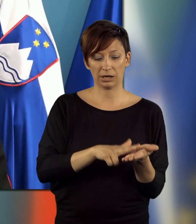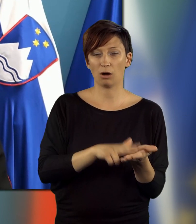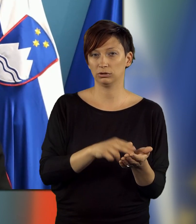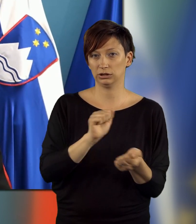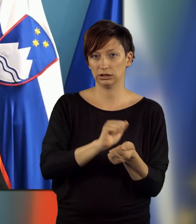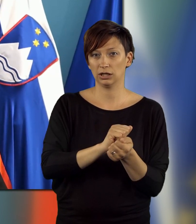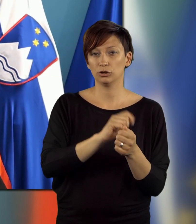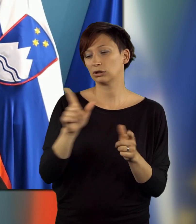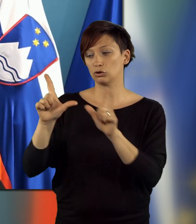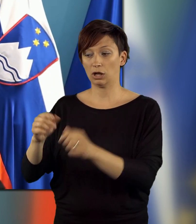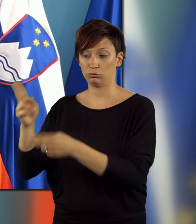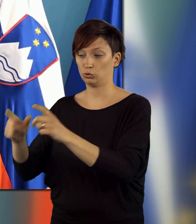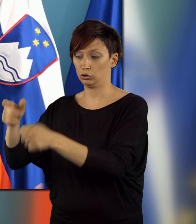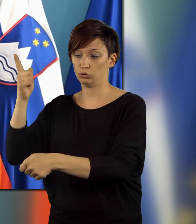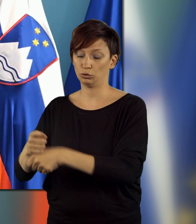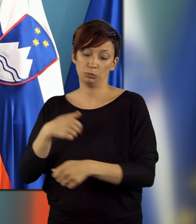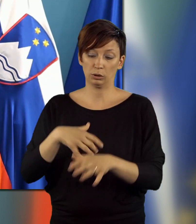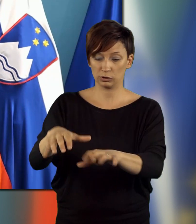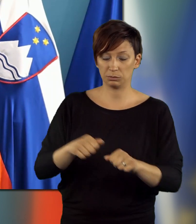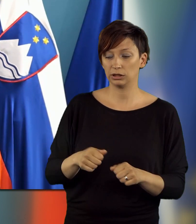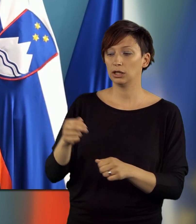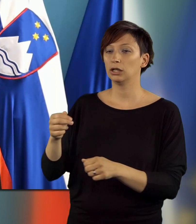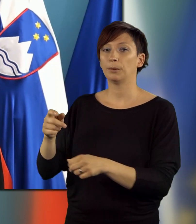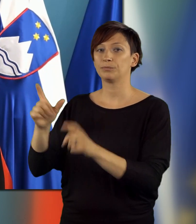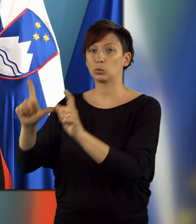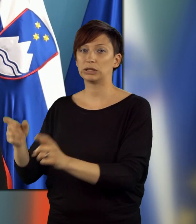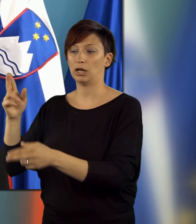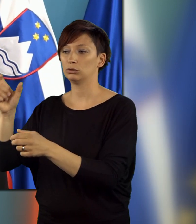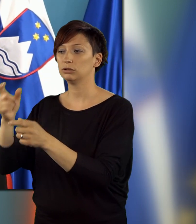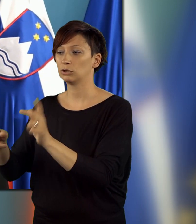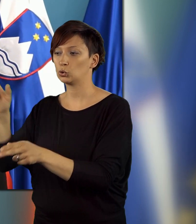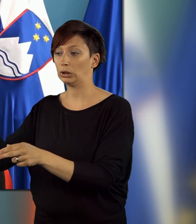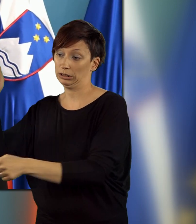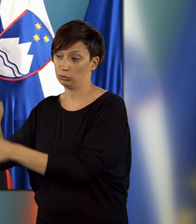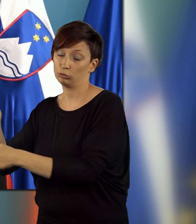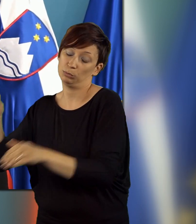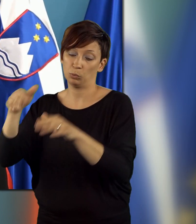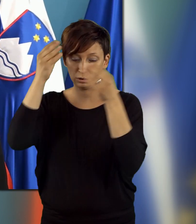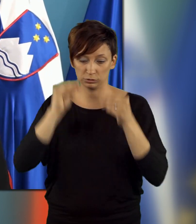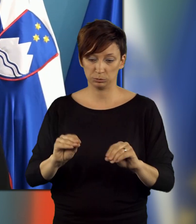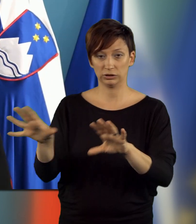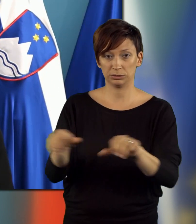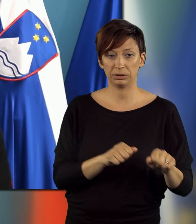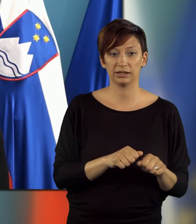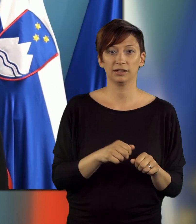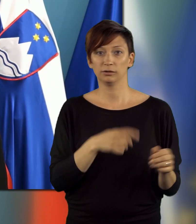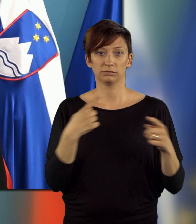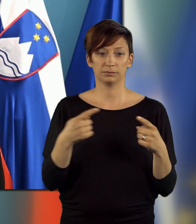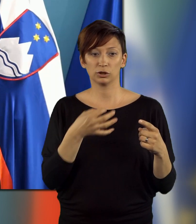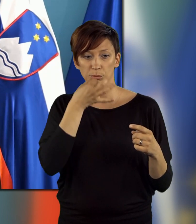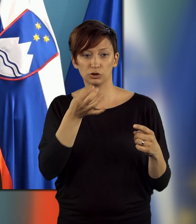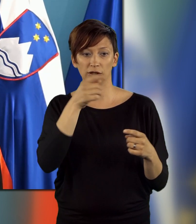nam jih je zavezalo Ustavno sodišče. Ustavni sodniki so odločili, kot so odločili. Kako gledate zdaj na to spremembo?